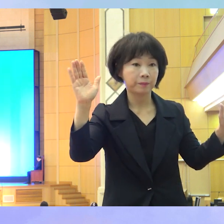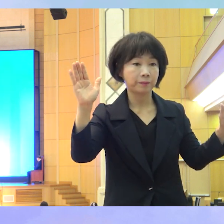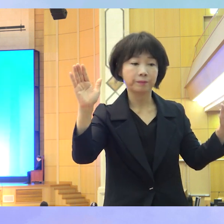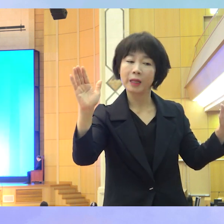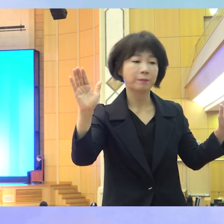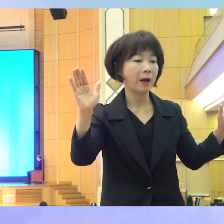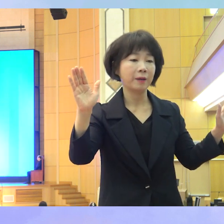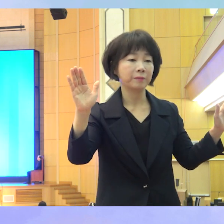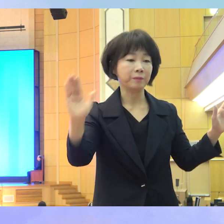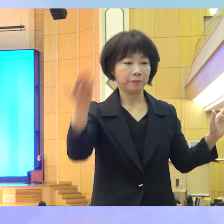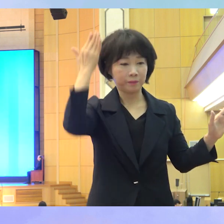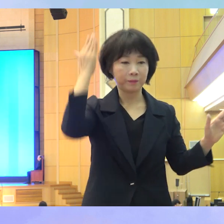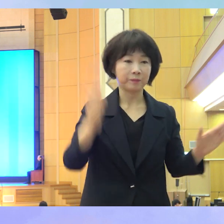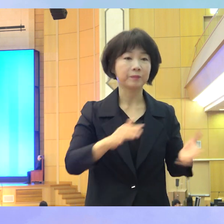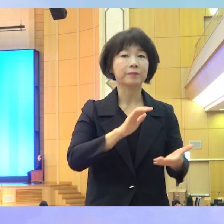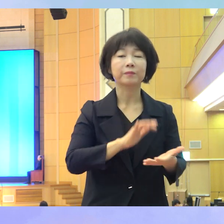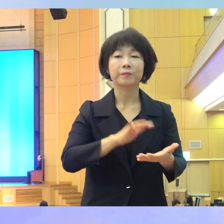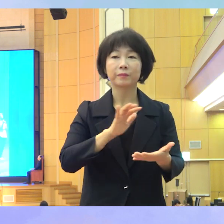할렐루야.